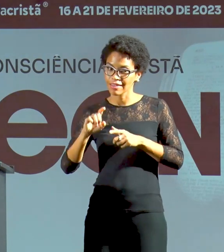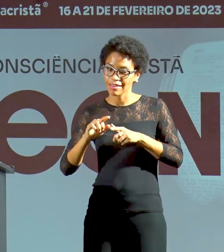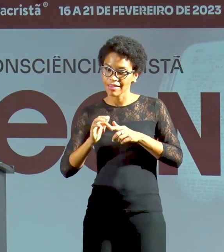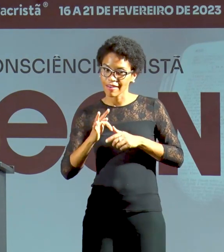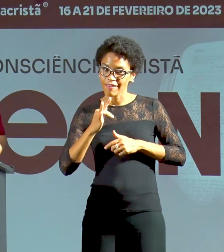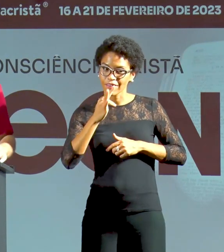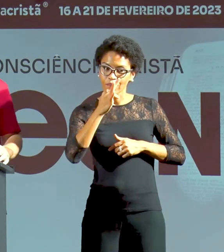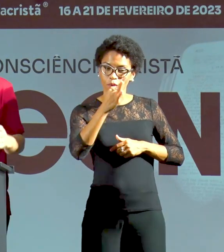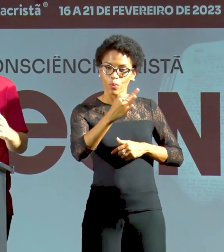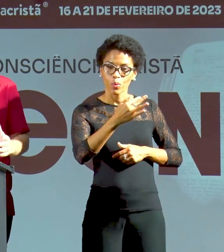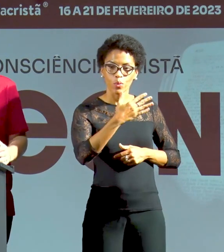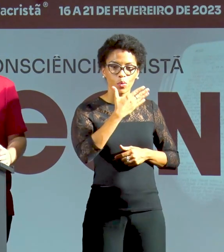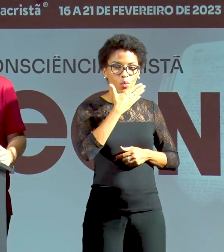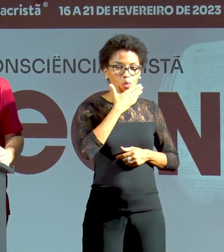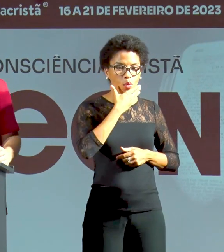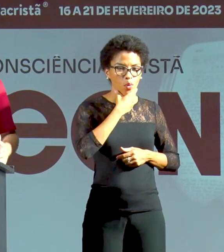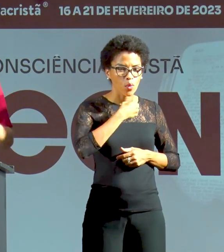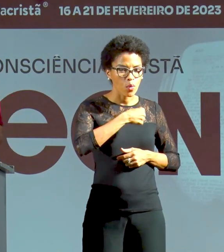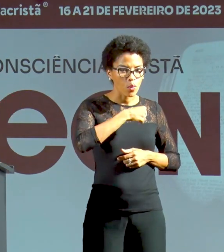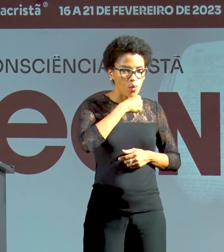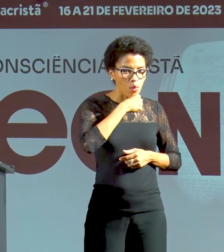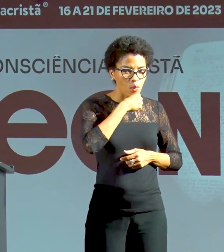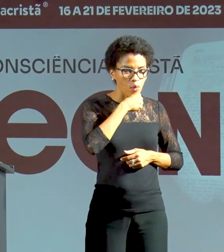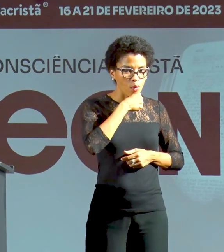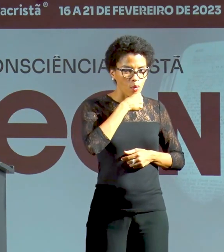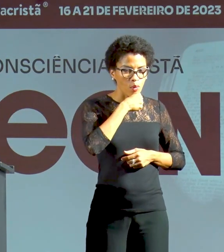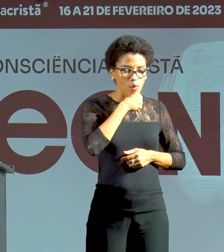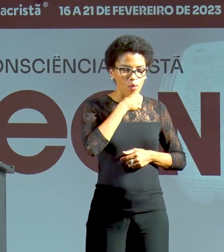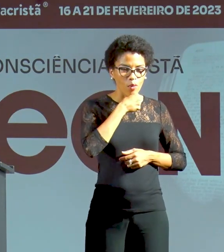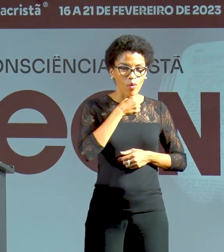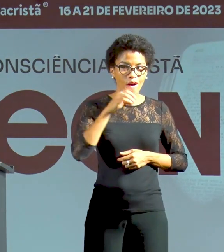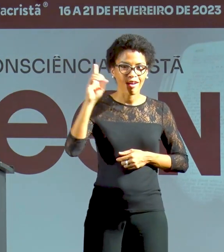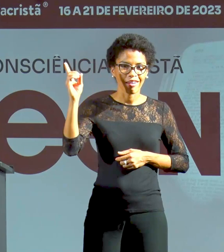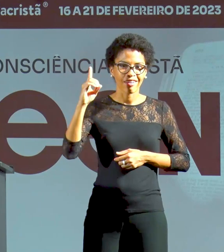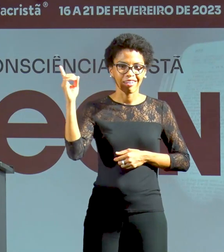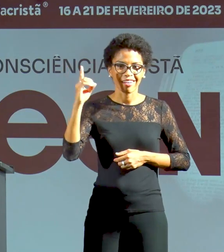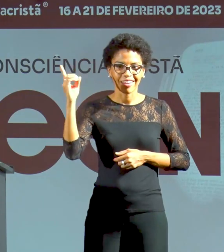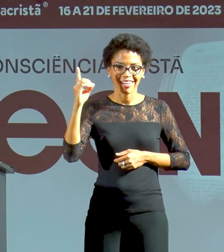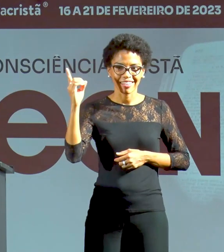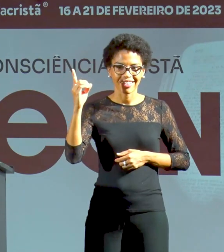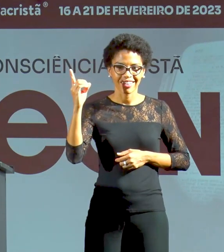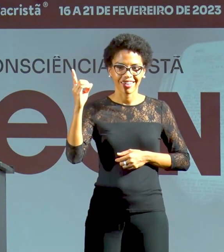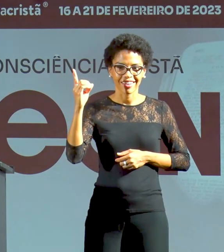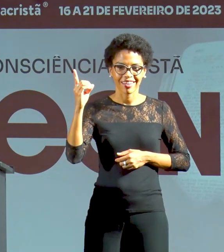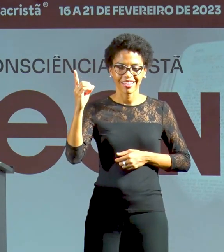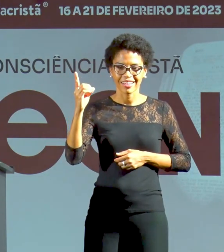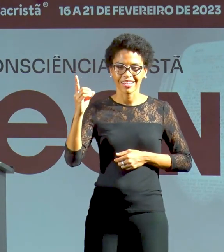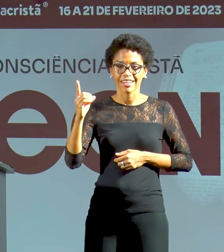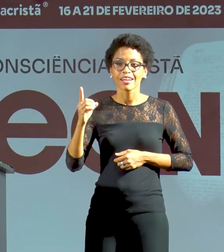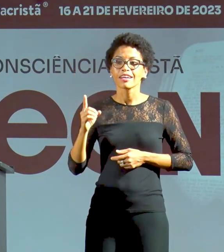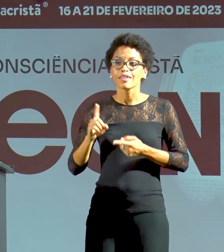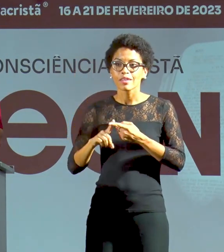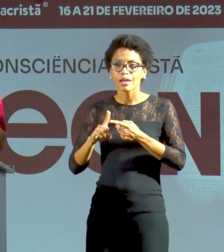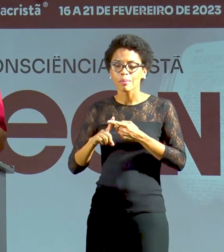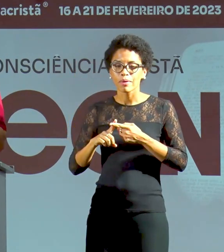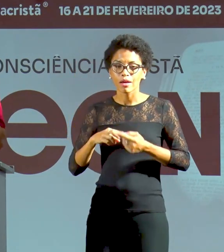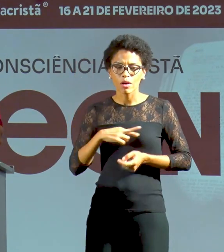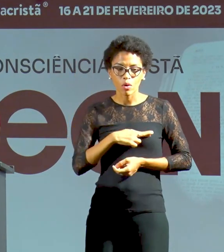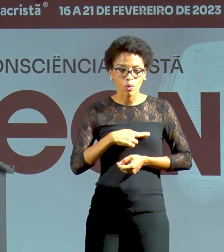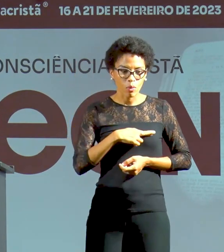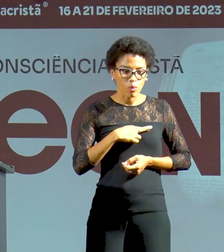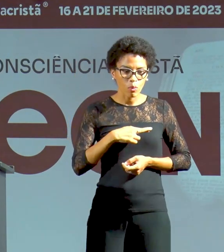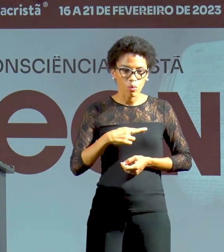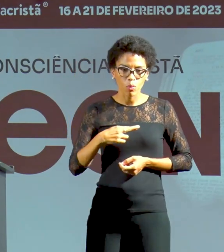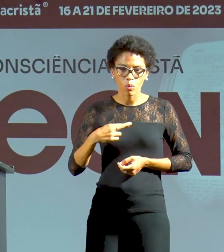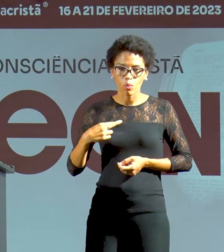avô do Rei Davi inclusive Noemi que era uma Ruth que era uma moabita vai entrar na genealogia